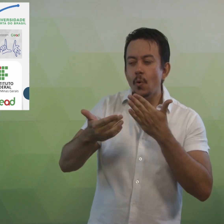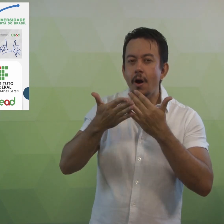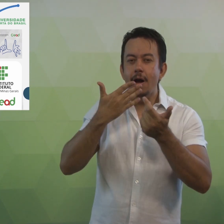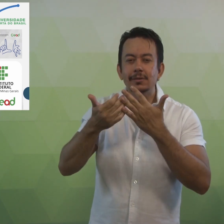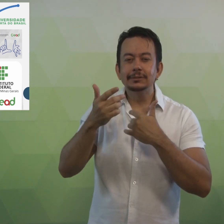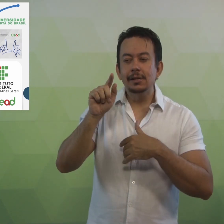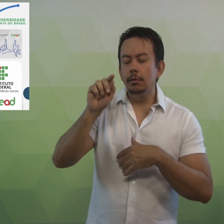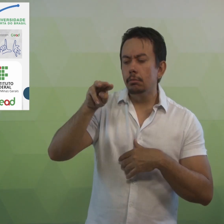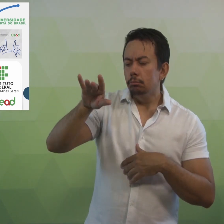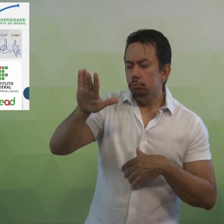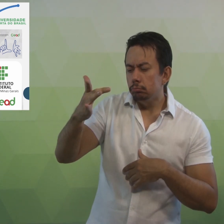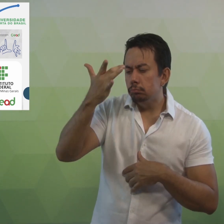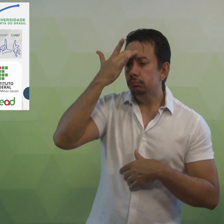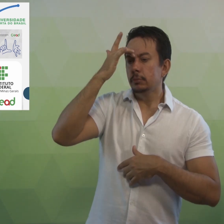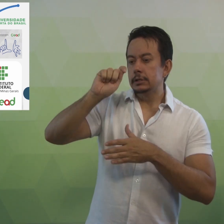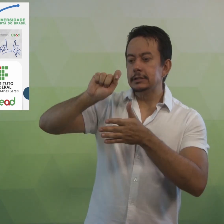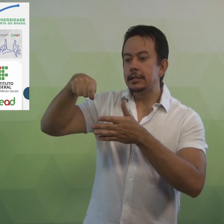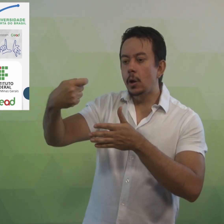Podemos observar a memória,